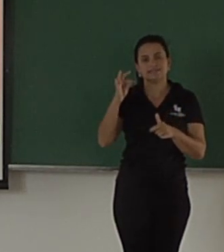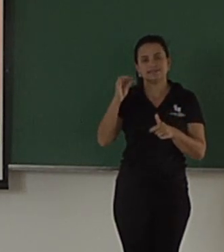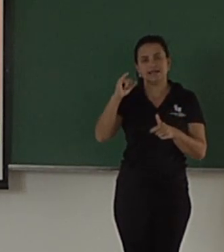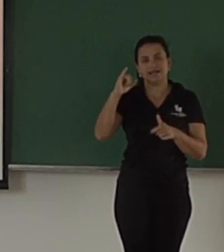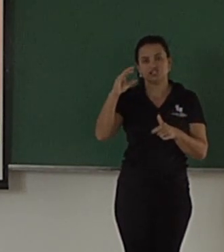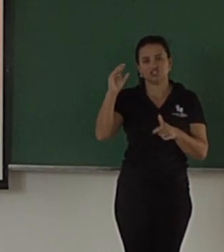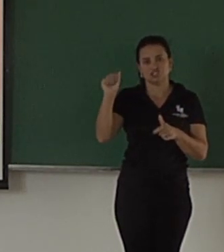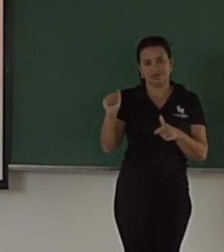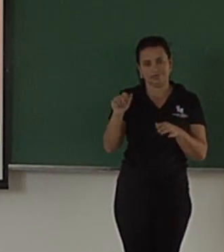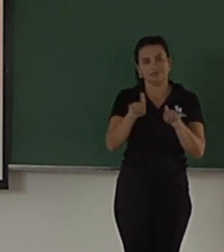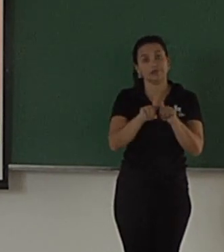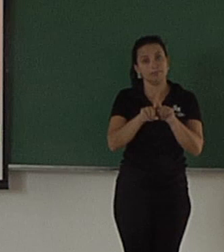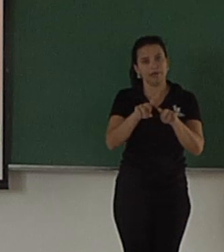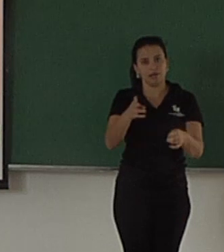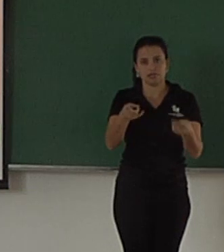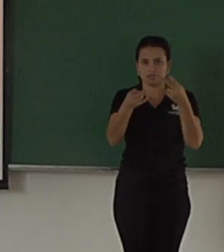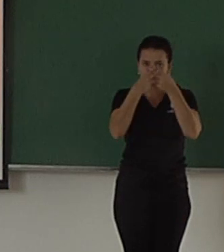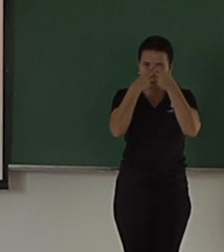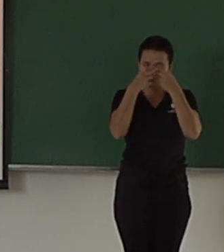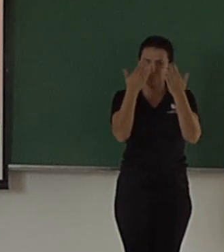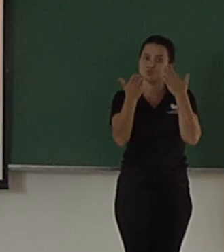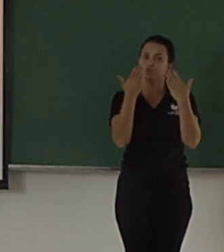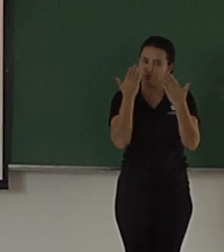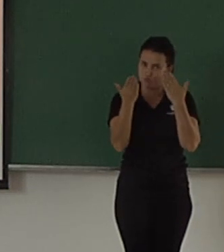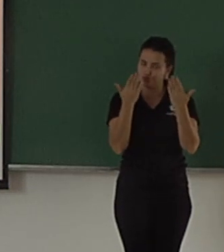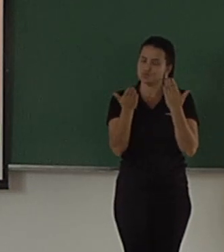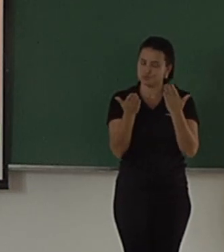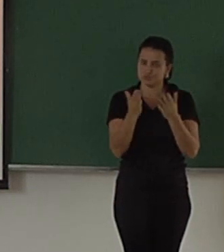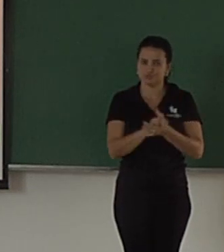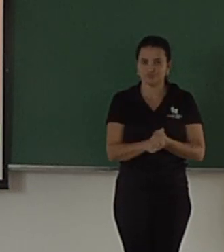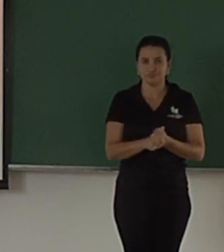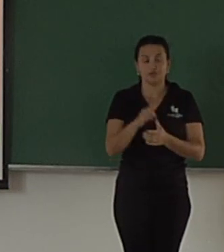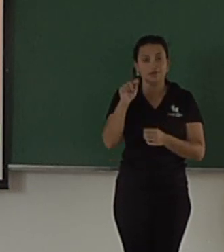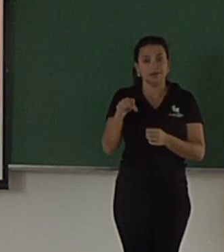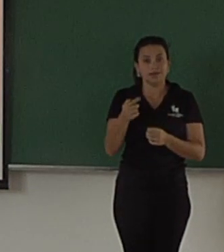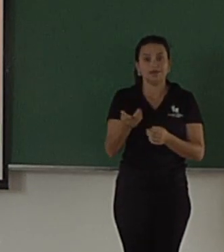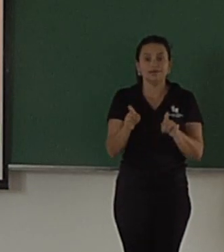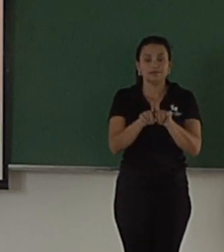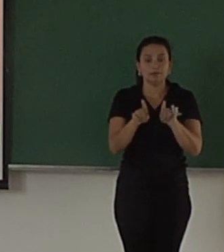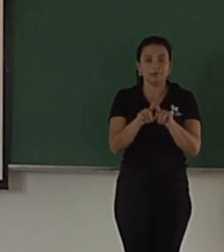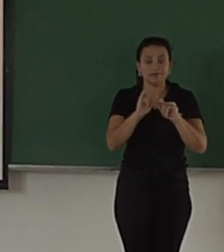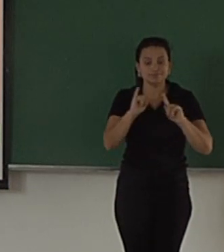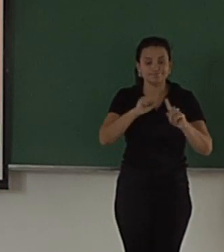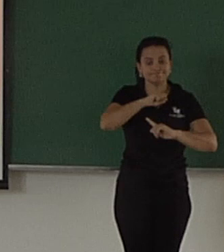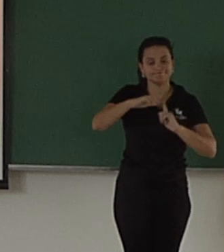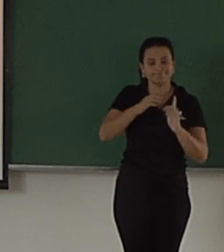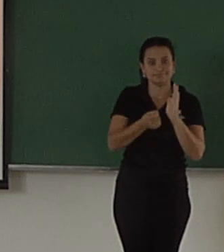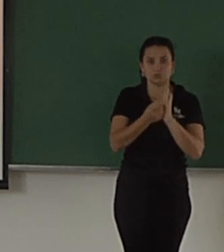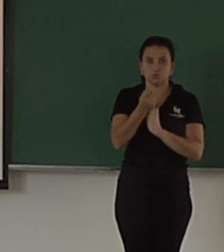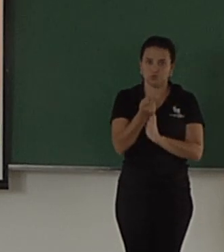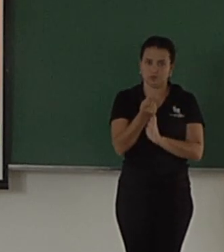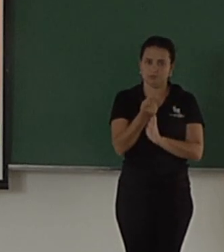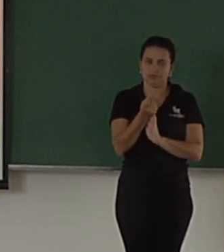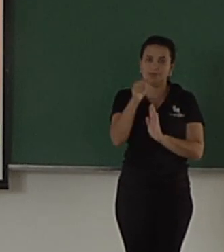trauma psicológico que essa patologia pode trazer. E ela causa repercussões sociais e econômicas muito, muito grandes,